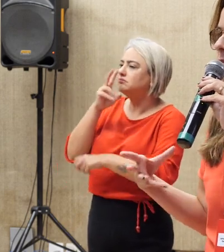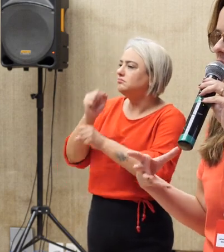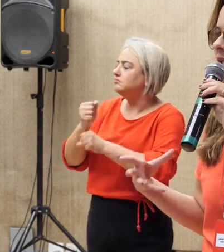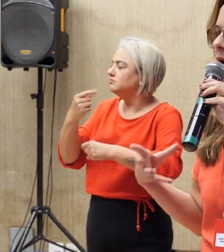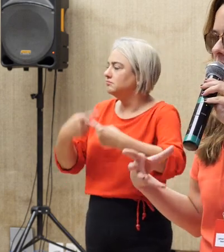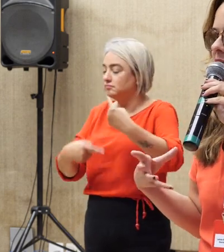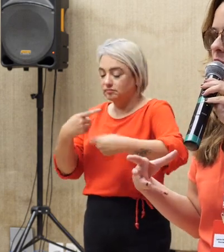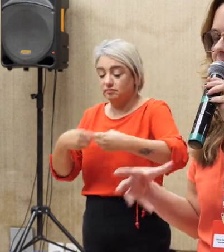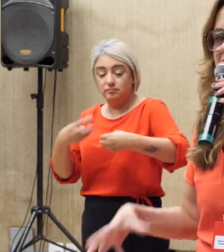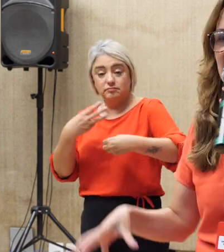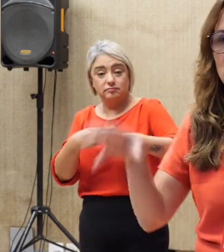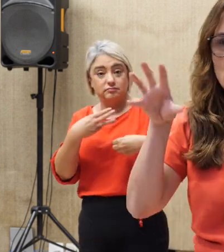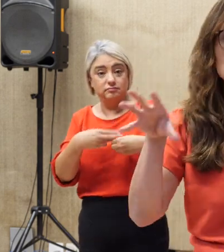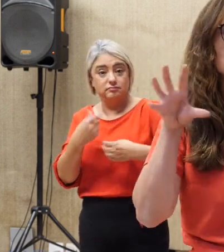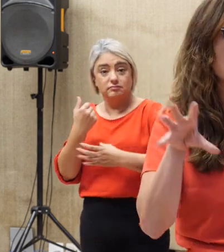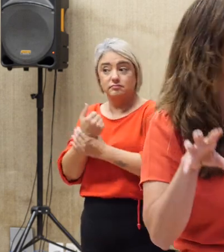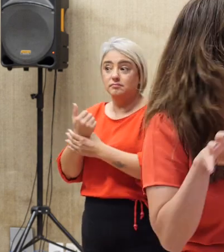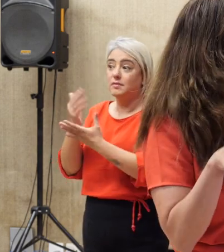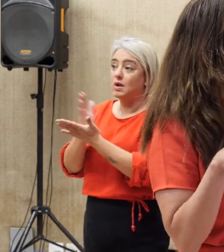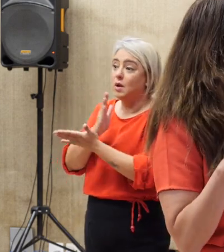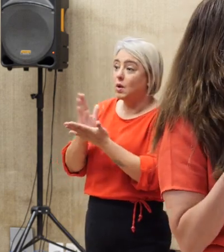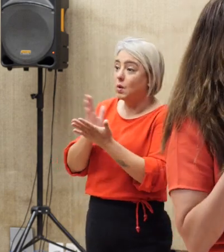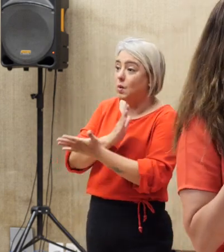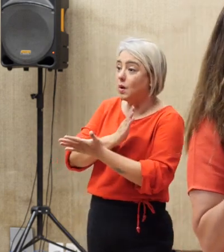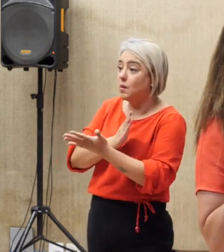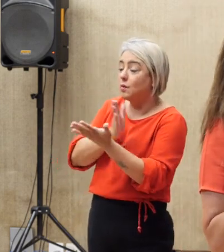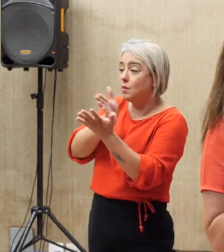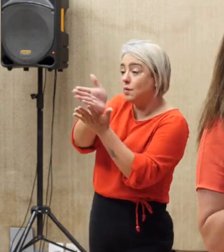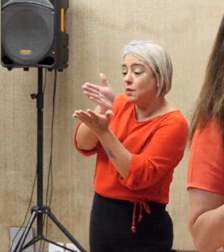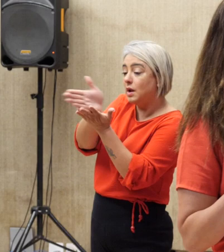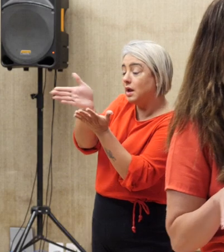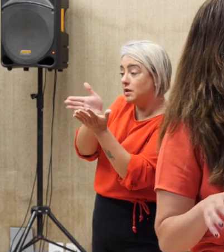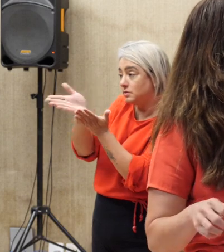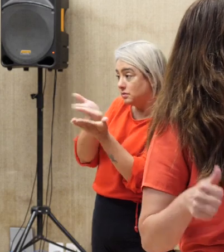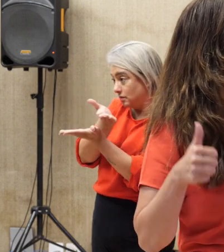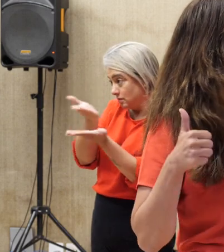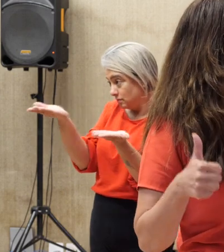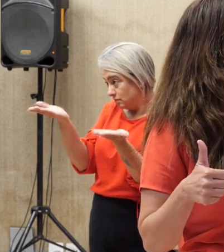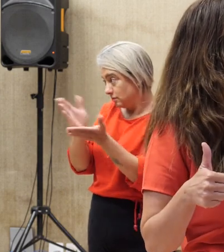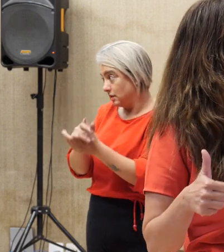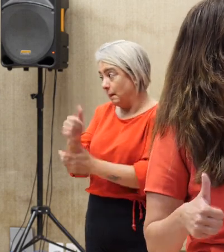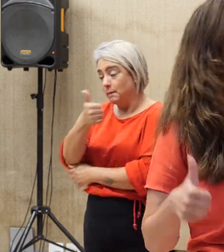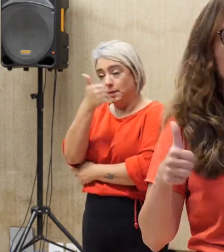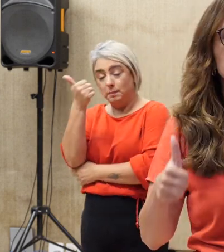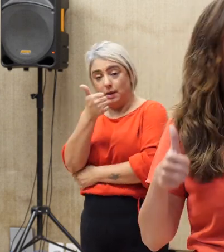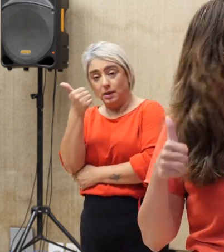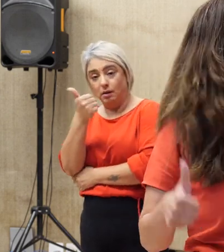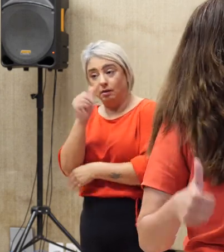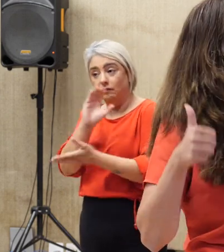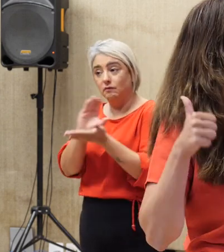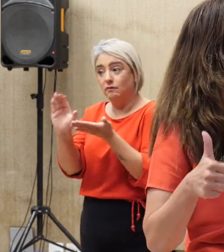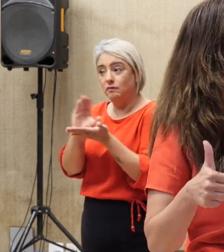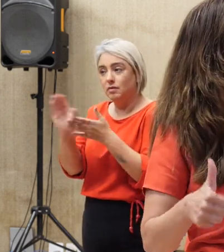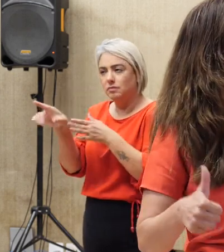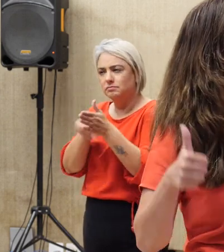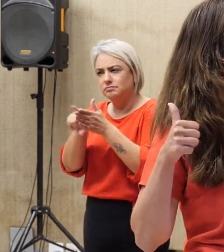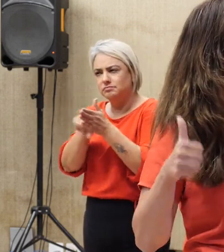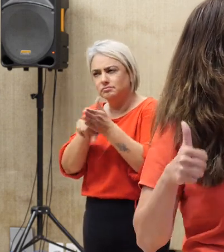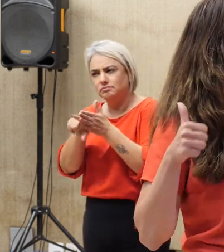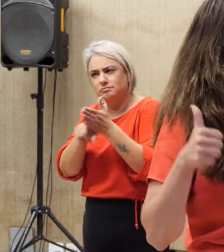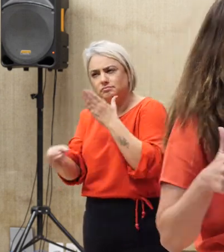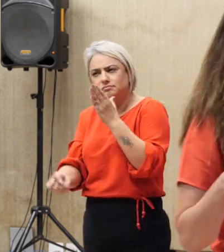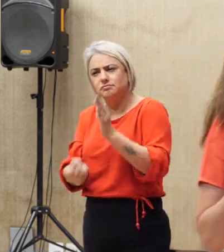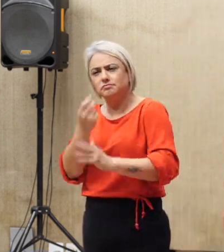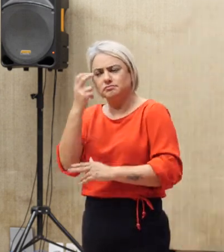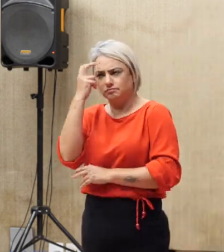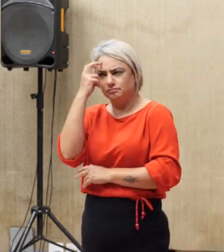uma política municipal de segurança lá com alguns eixos que eu queria compartilhar com vocês. Né? Primeiro, o investimento em pesquisa,